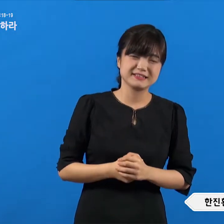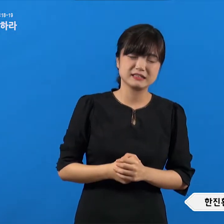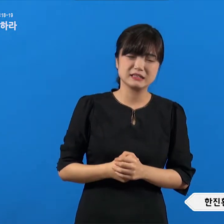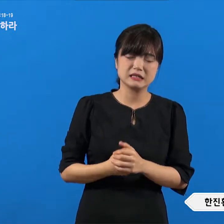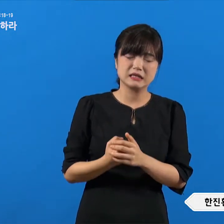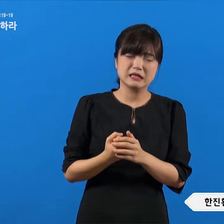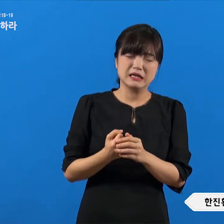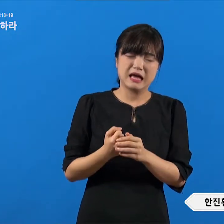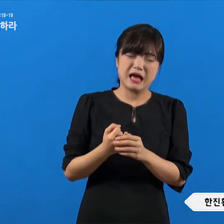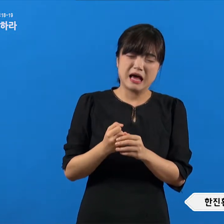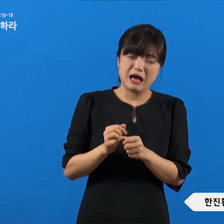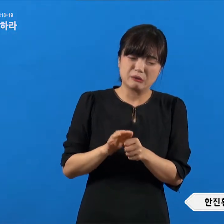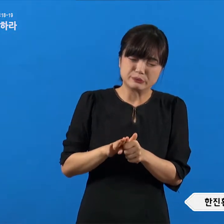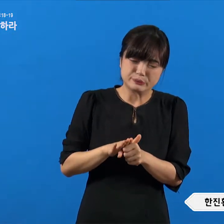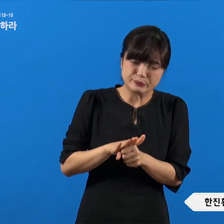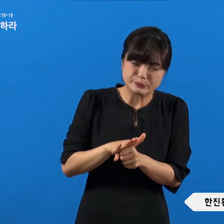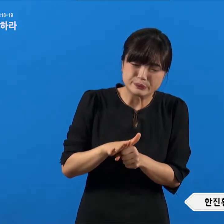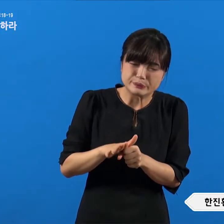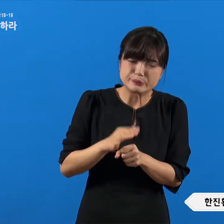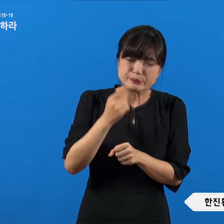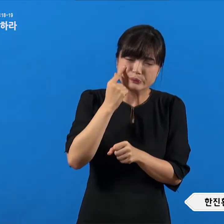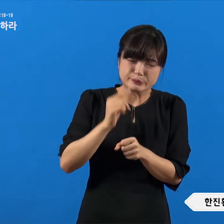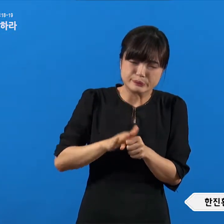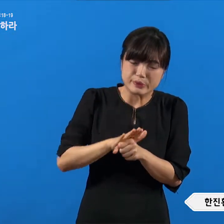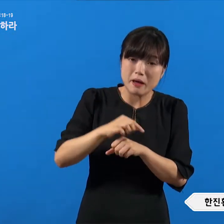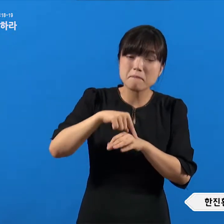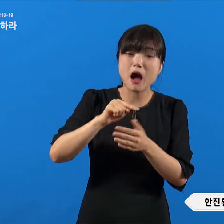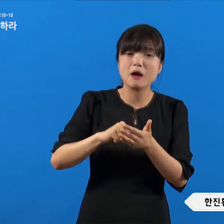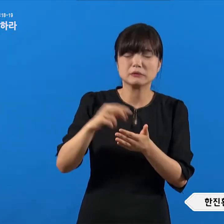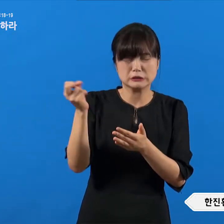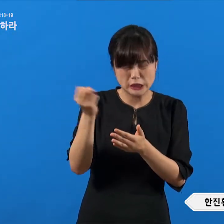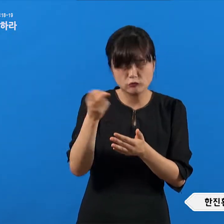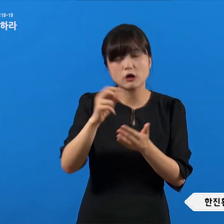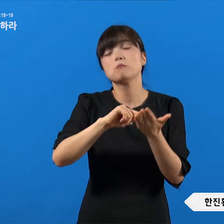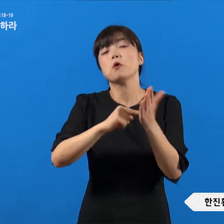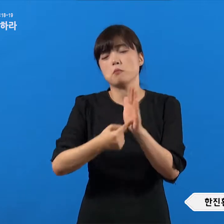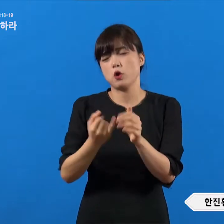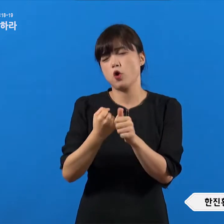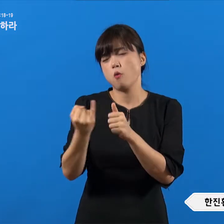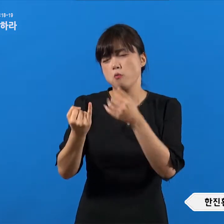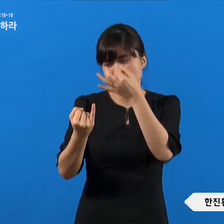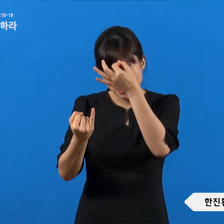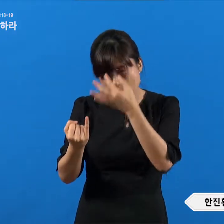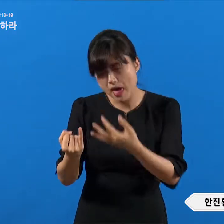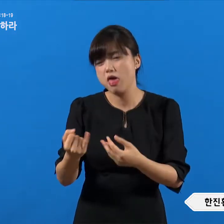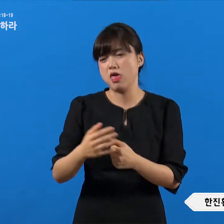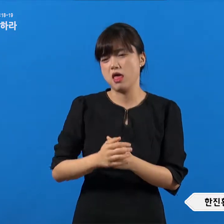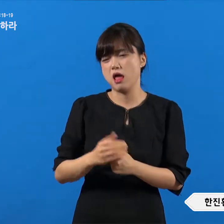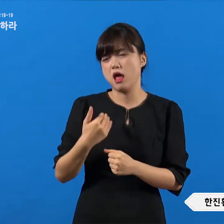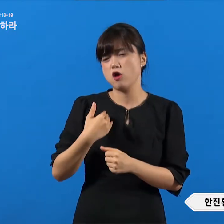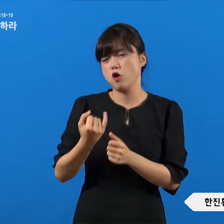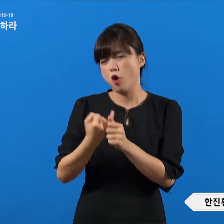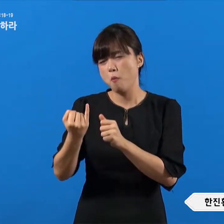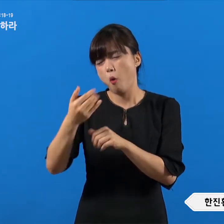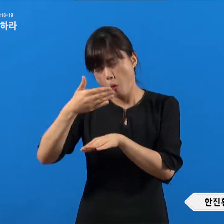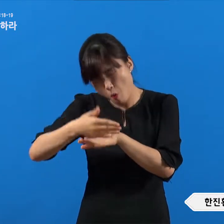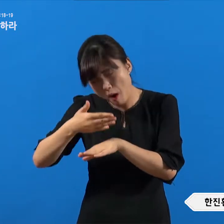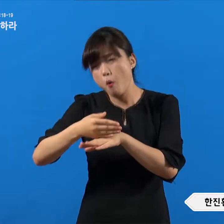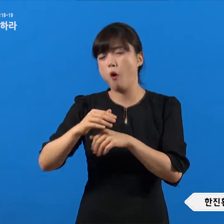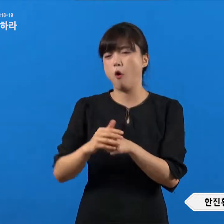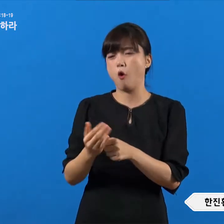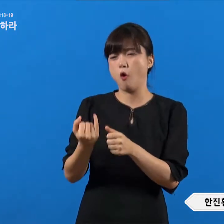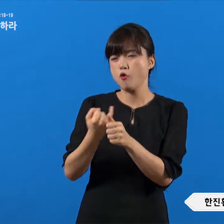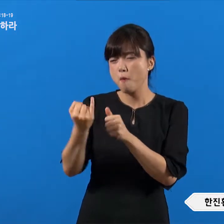그렇게 안쓰러운 마음이 들 때에 그걸 자꾸 표현을 하십시오. 여보 미안해, 여보 고마워,